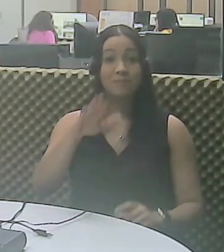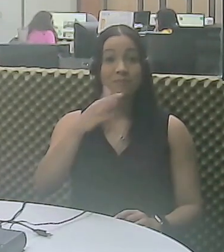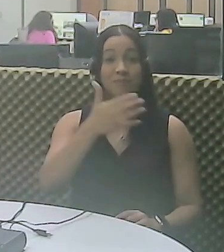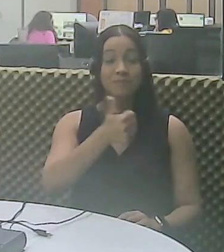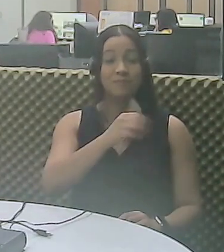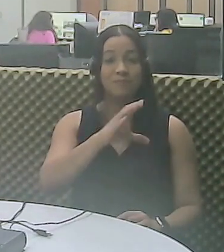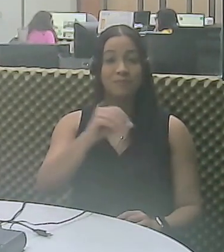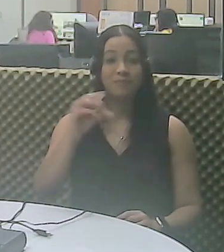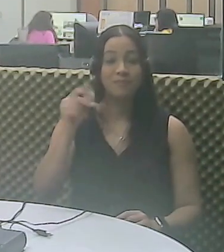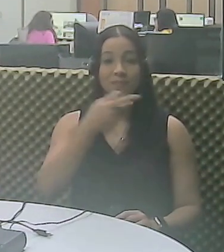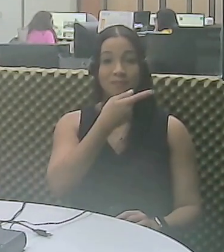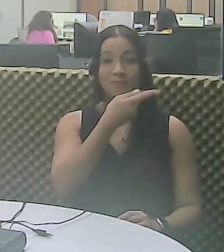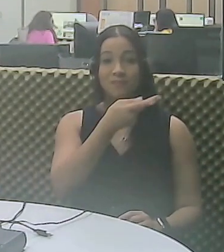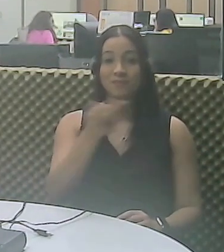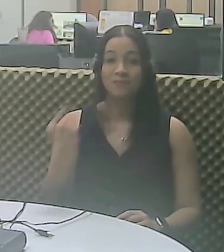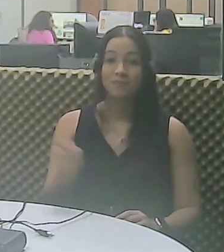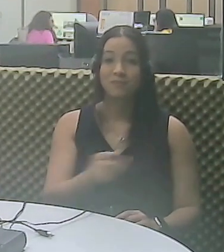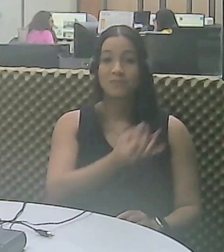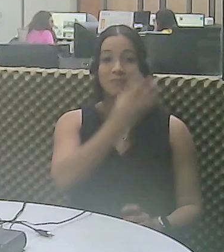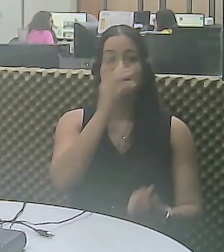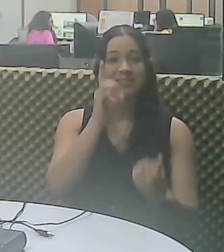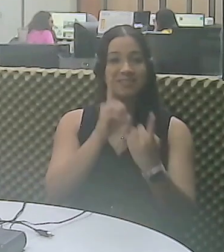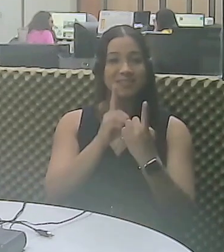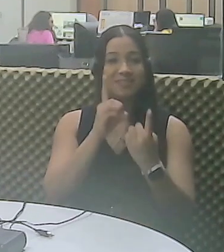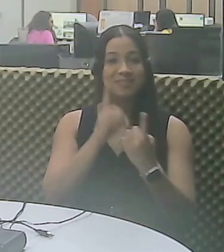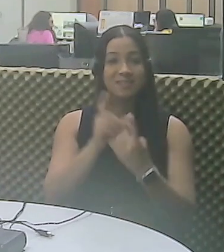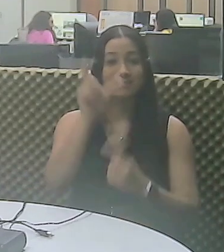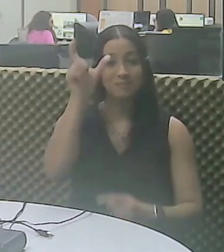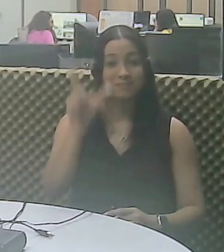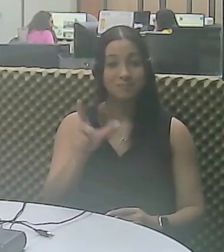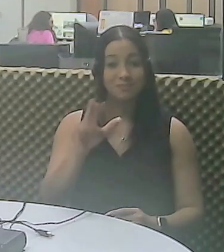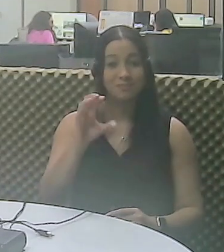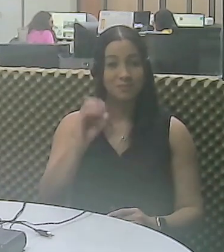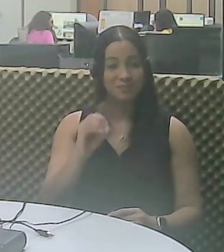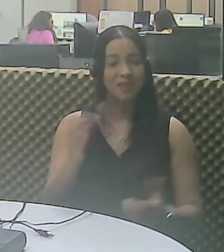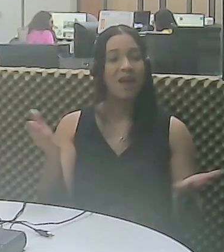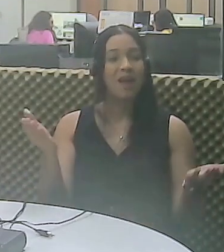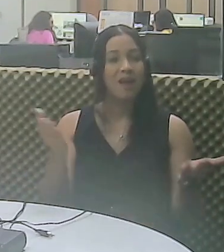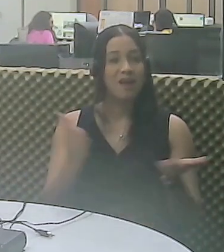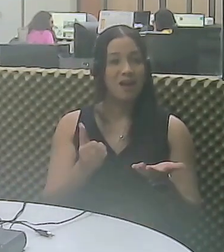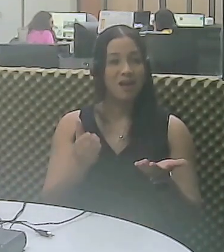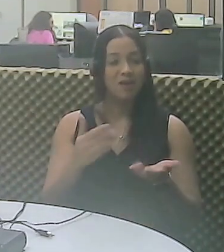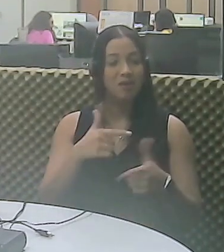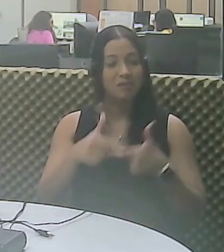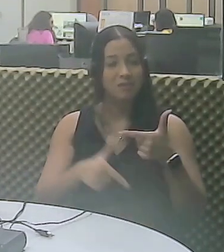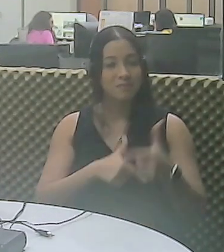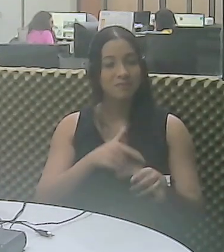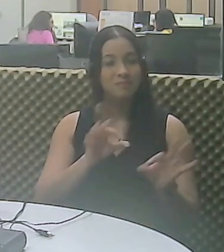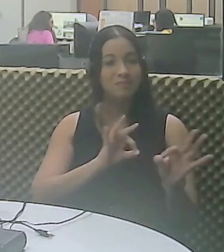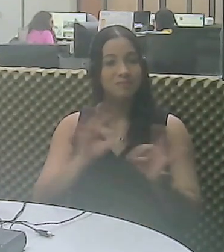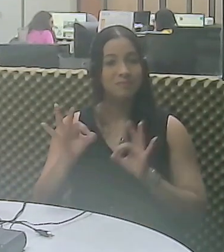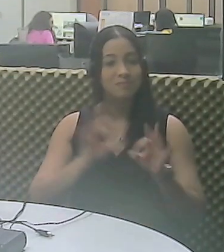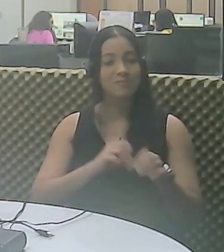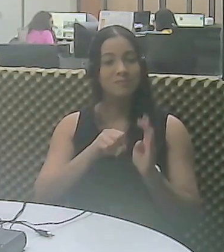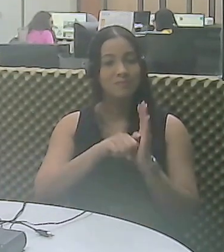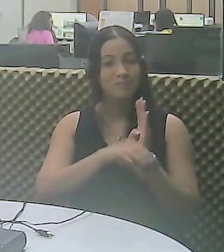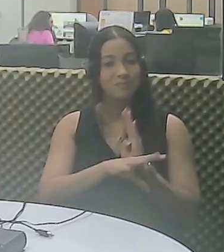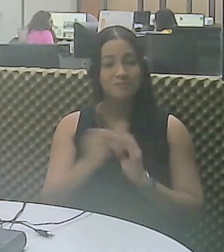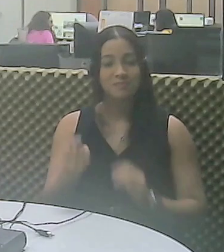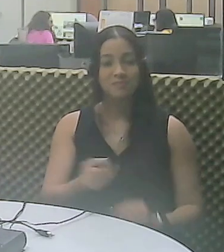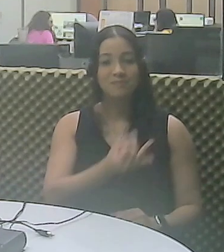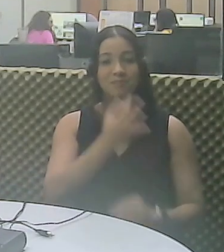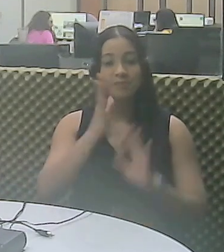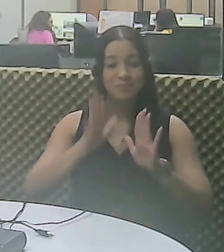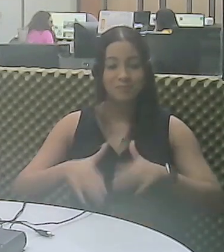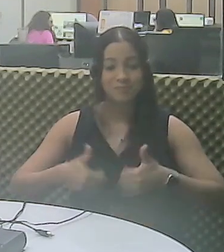100 locais visitados e milhares de atendimentos, inclusive ao seu Lúcio, que agora recebe serviços, programas, projetos e benefícios